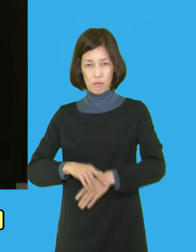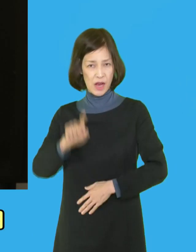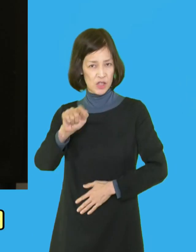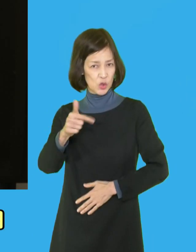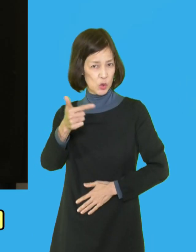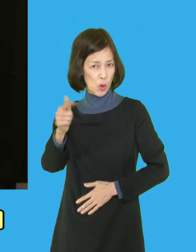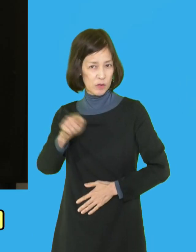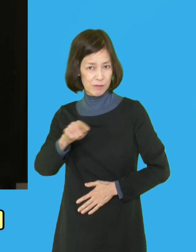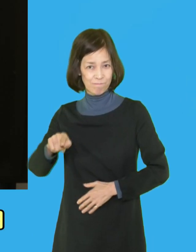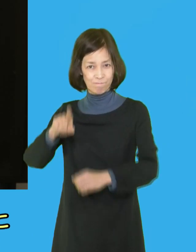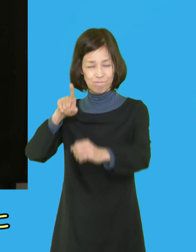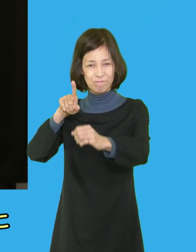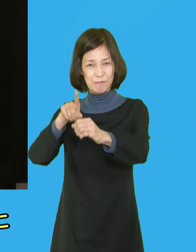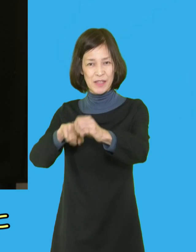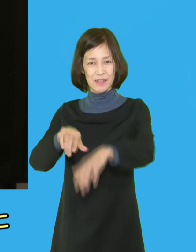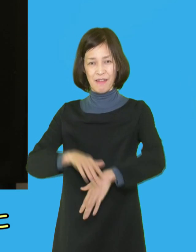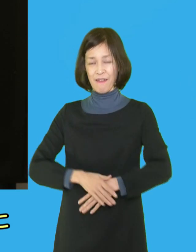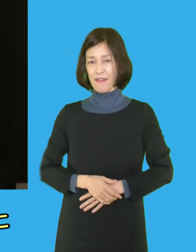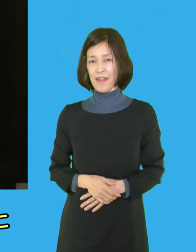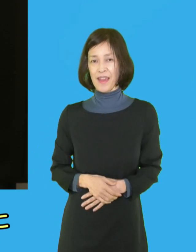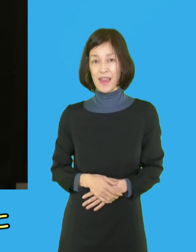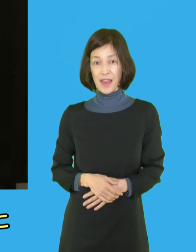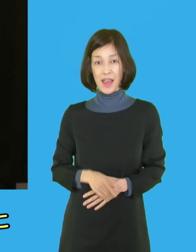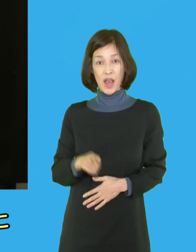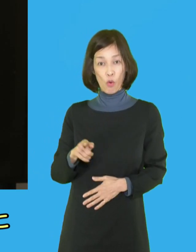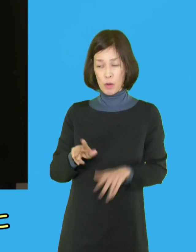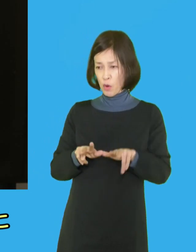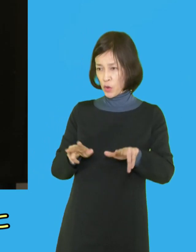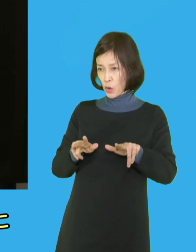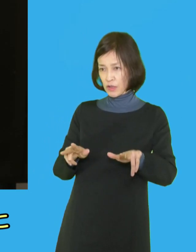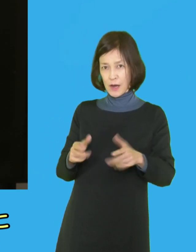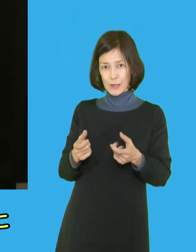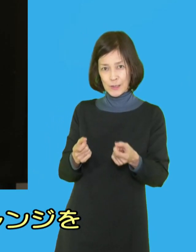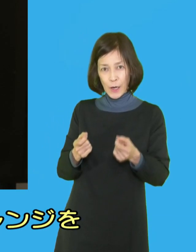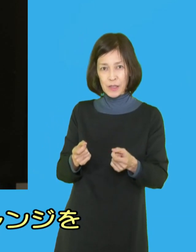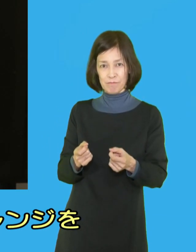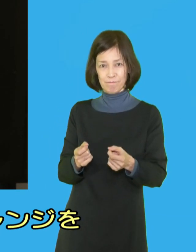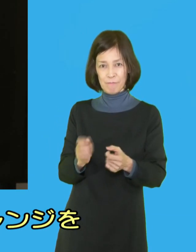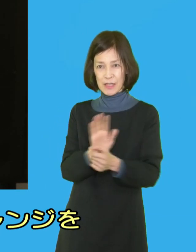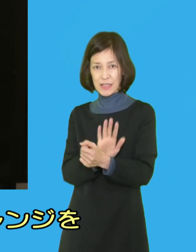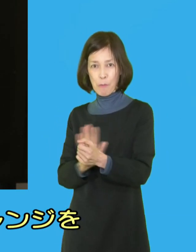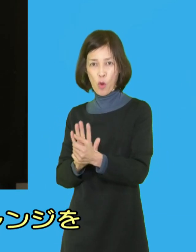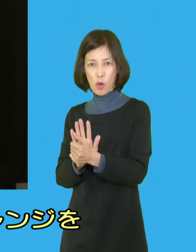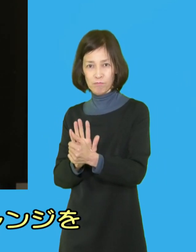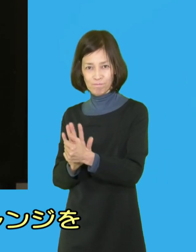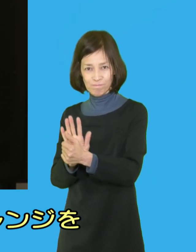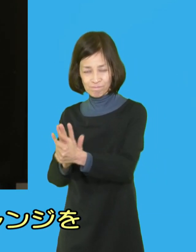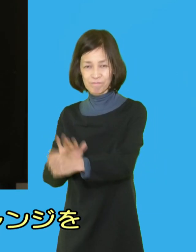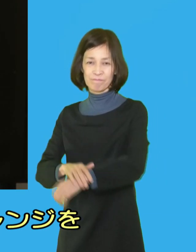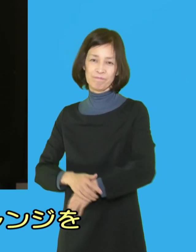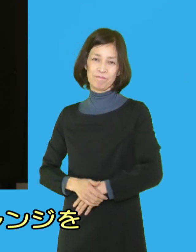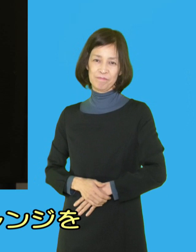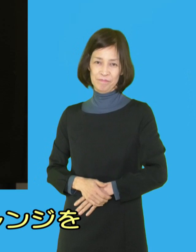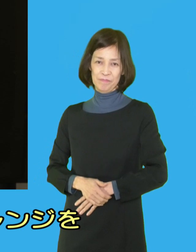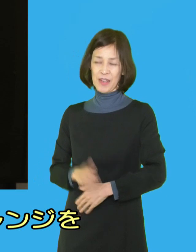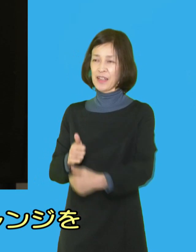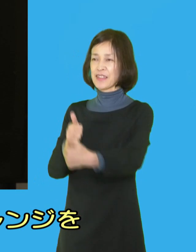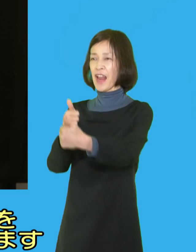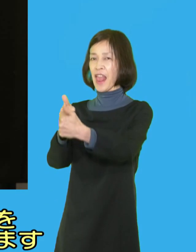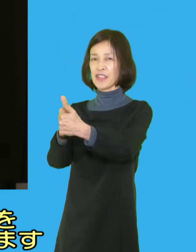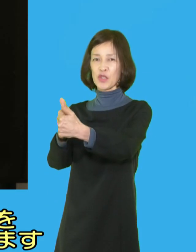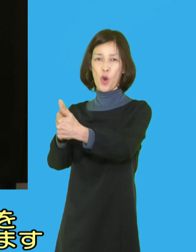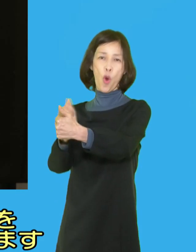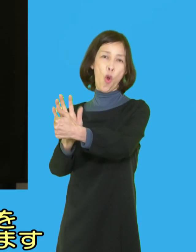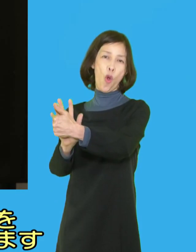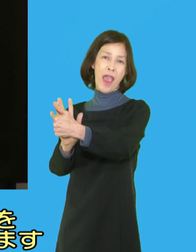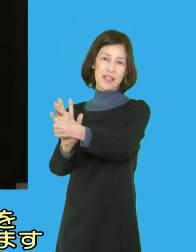を目指して、こちらも行政がしっかりとサポートをしながら障害を持つ方々のチャレンジを応援していくと、